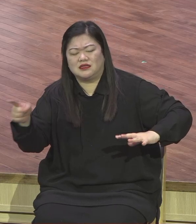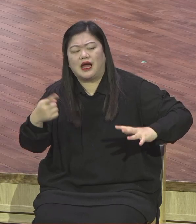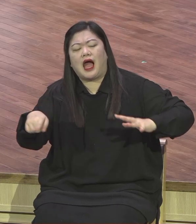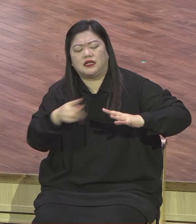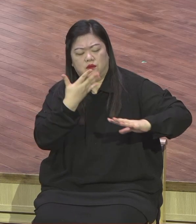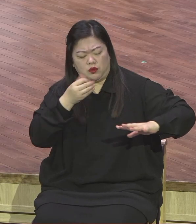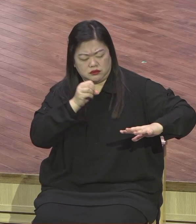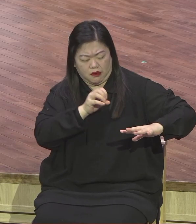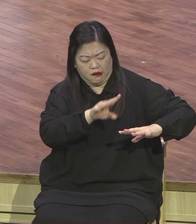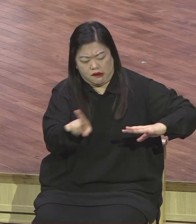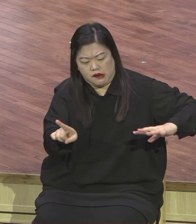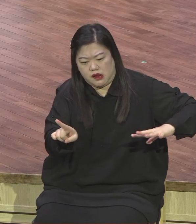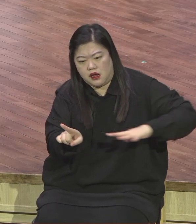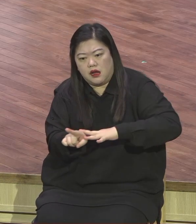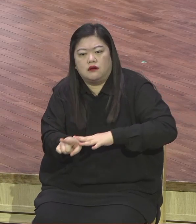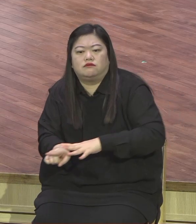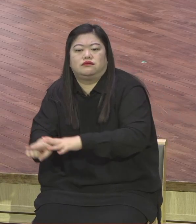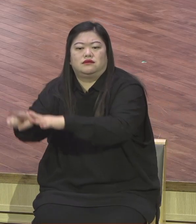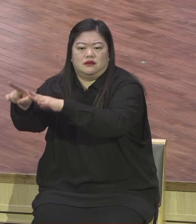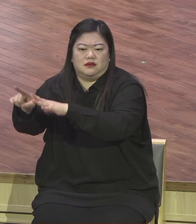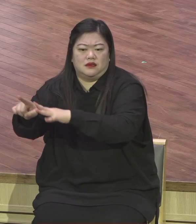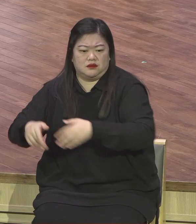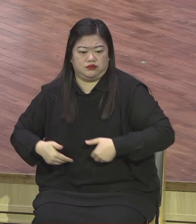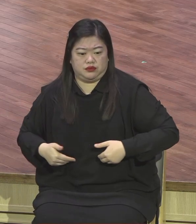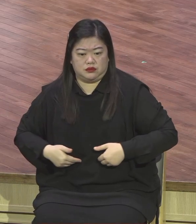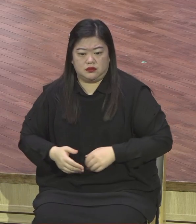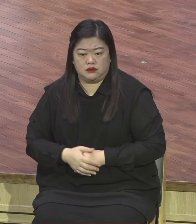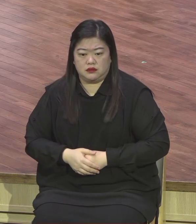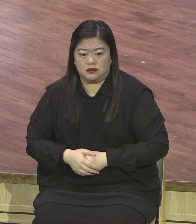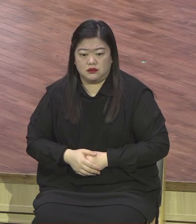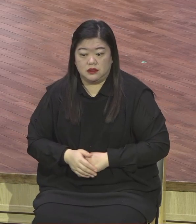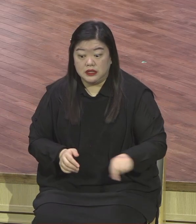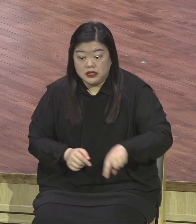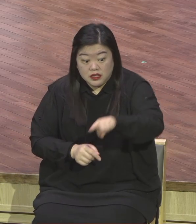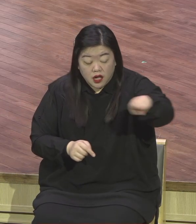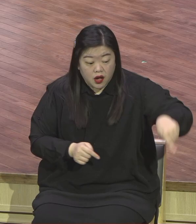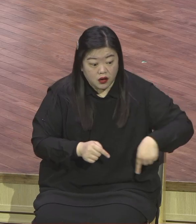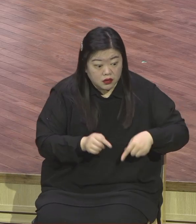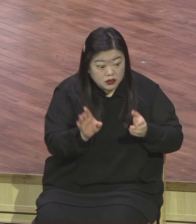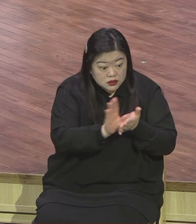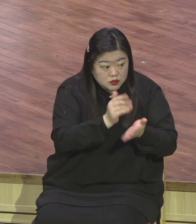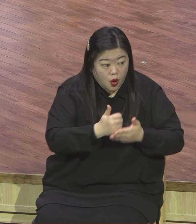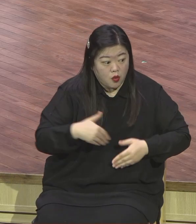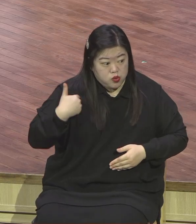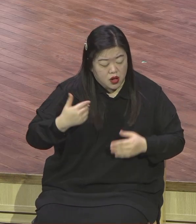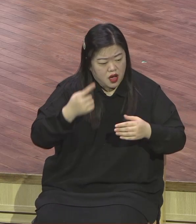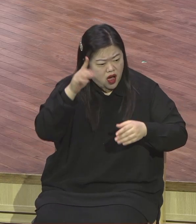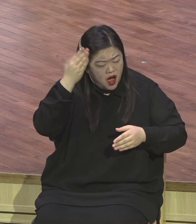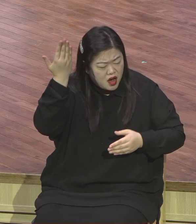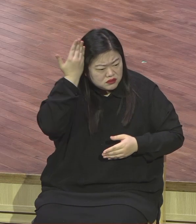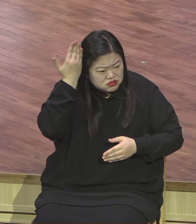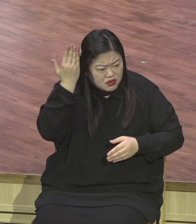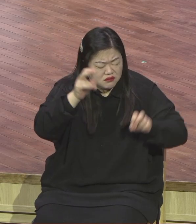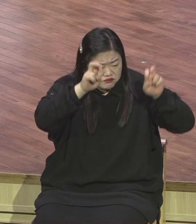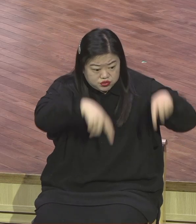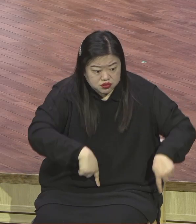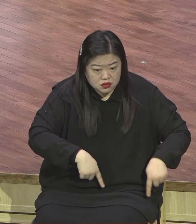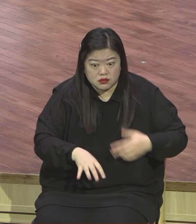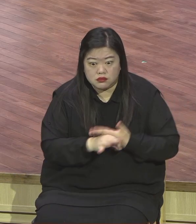영원하지 못하느냐 영적 무지를 영적인 무지한 사람은 알 수가 없어요 그래서